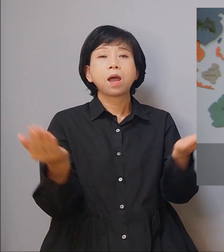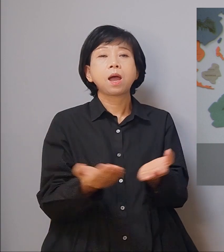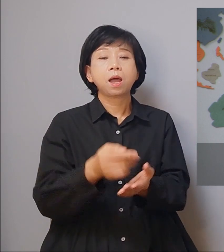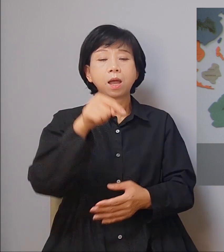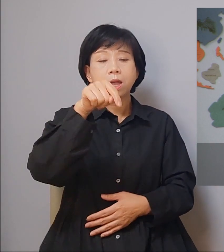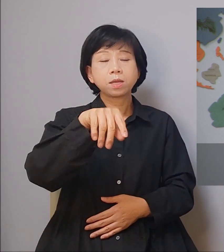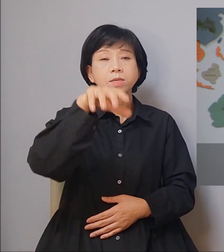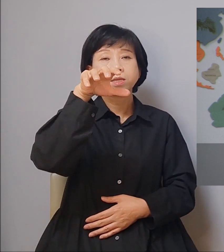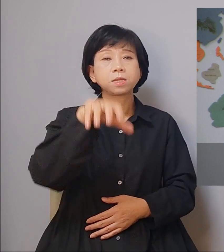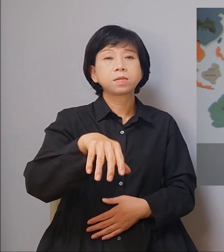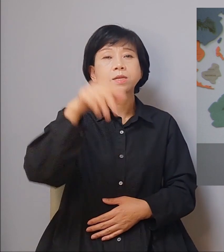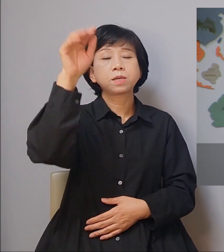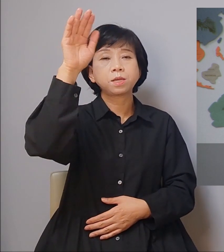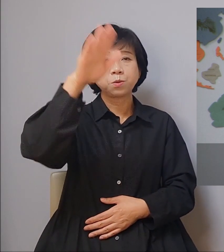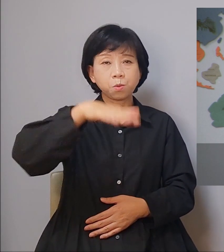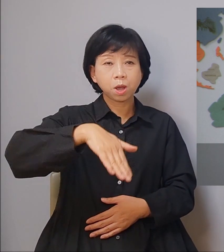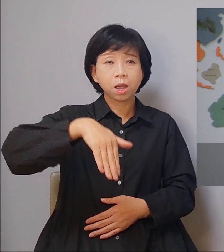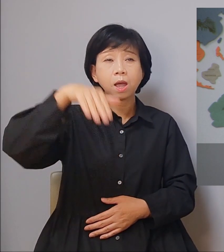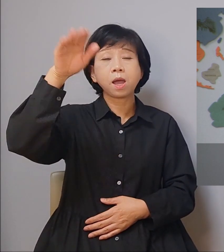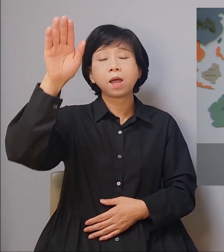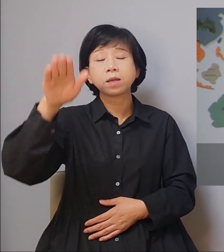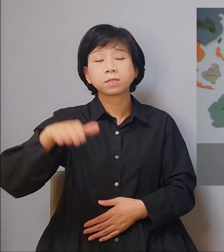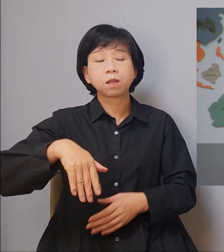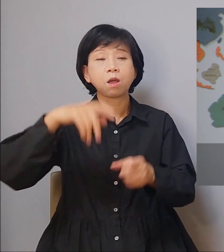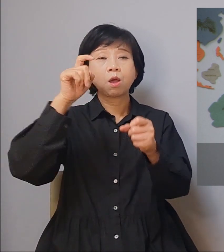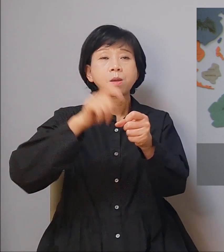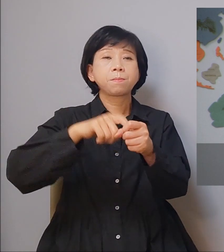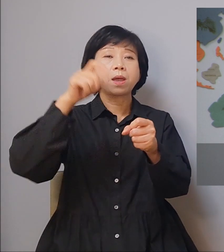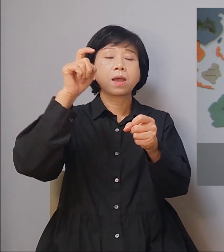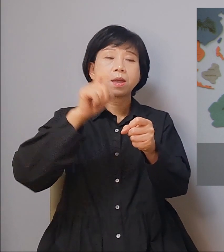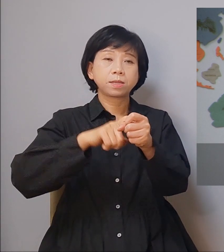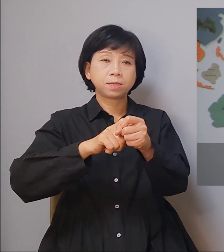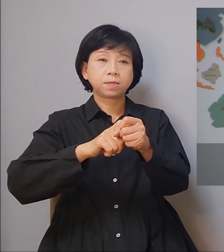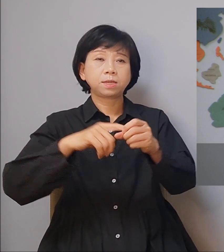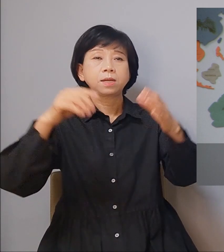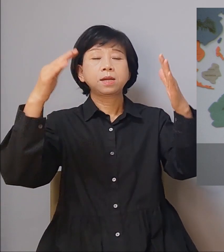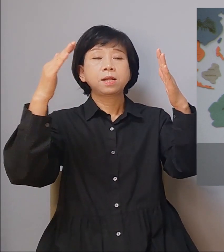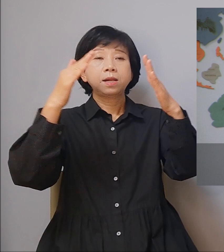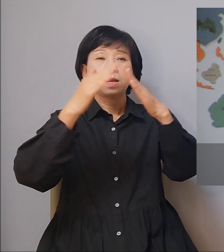성도여 다 이리 와서